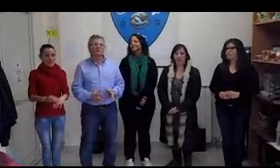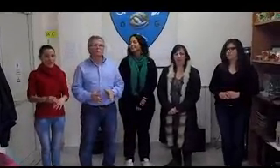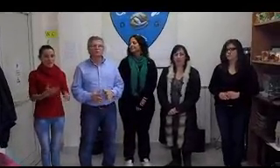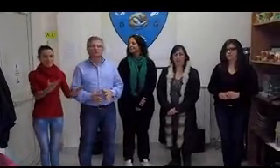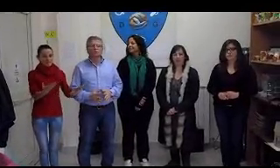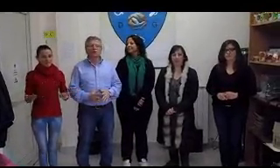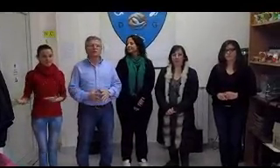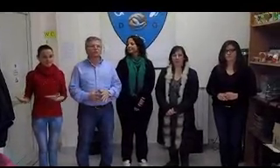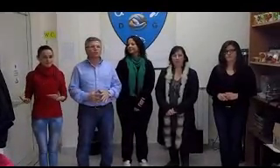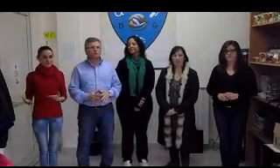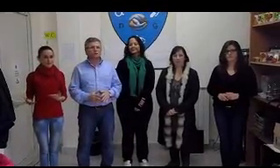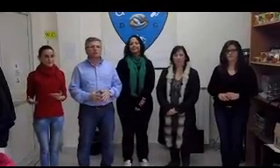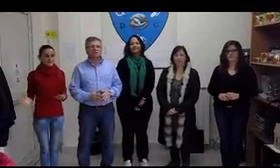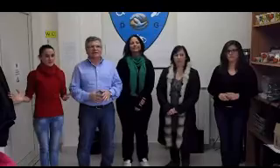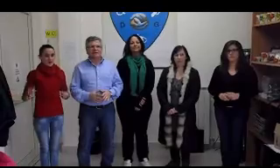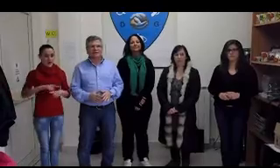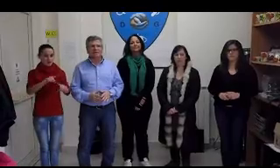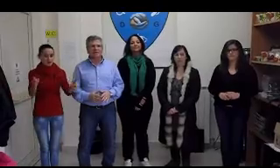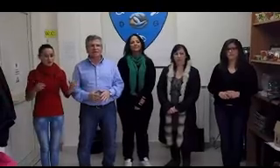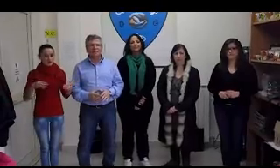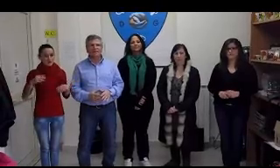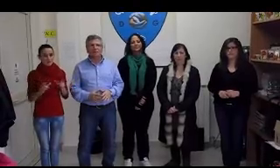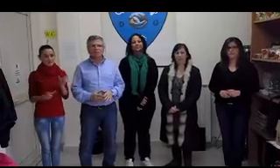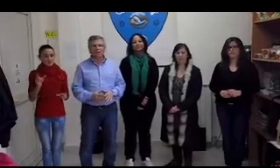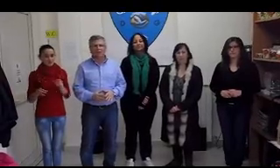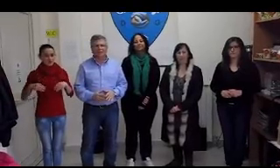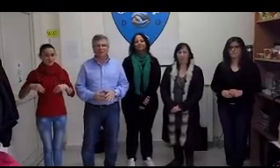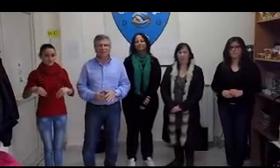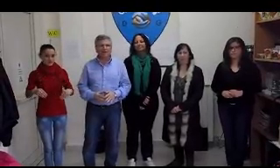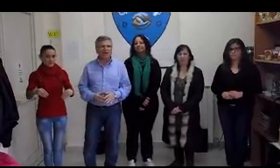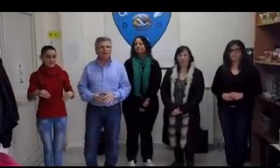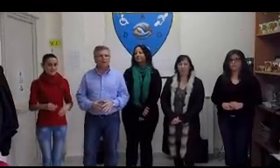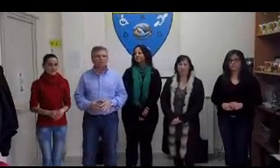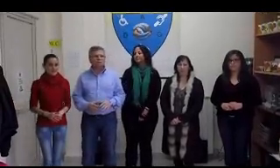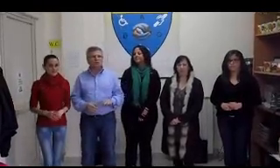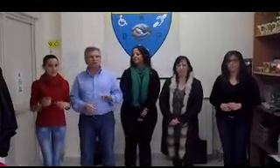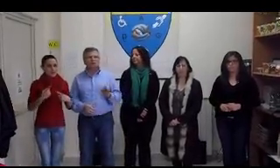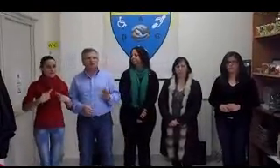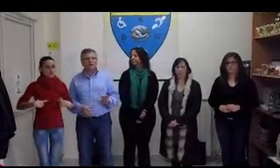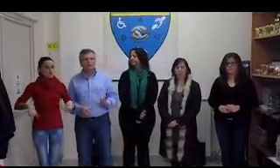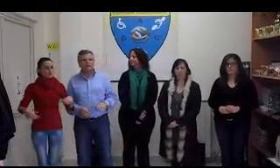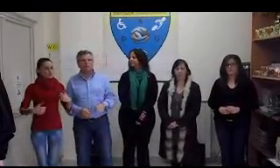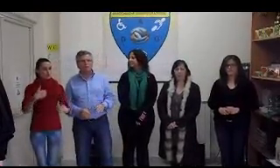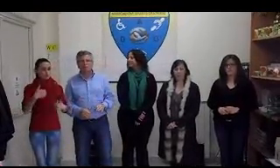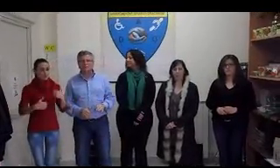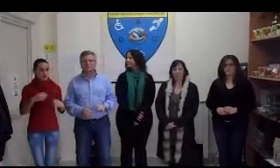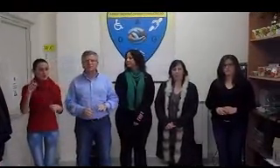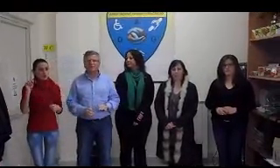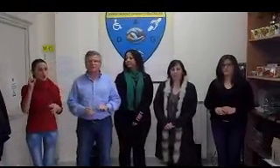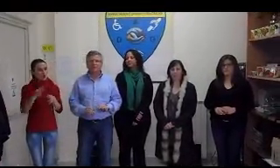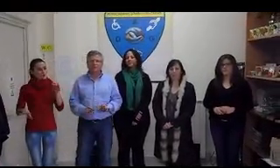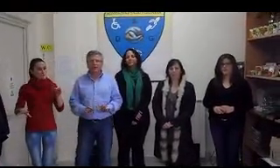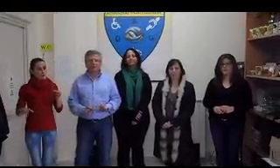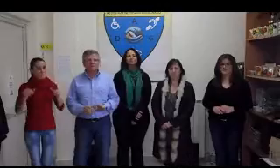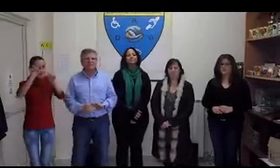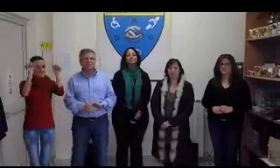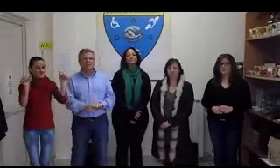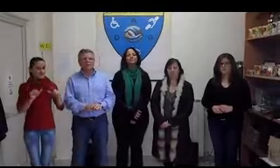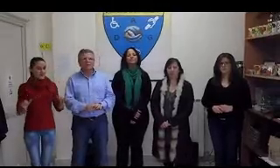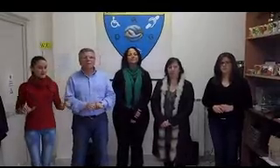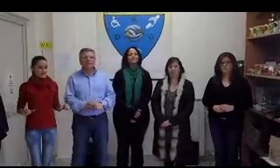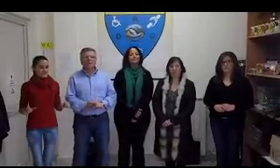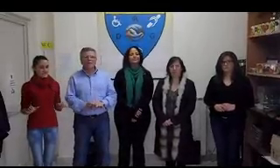il benvenuto a tutti gli atleti che vi prendono parte. È il nostro torneo, un'occasione per